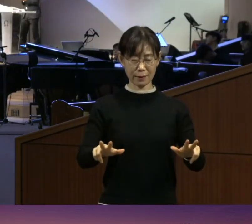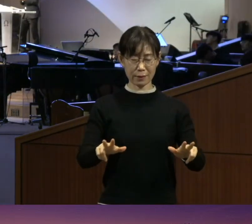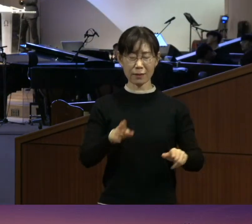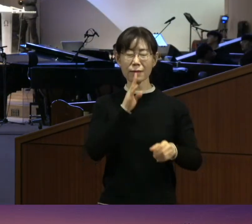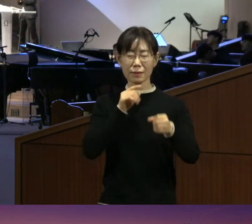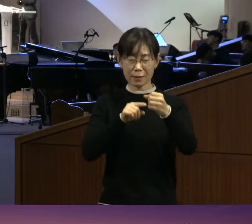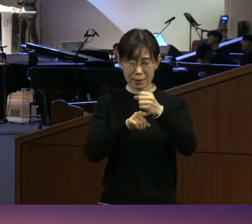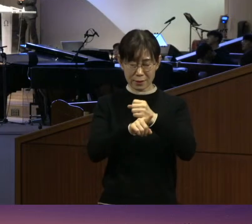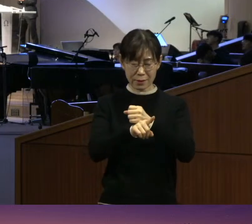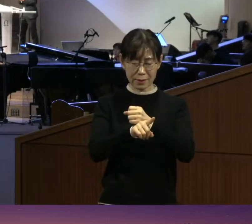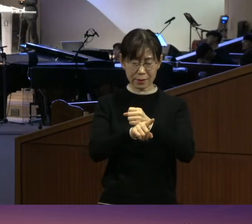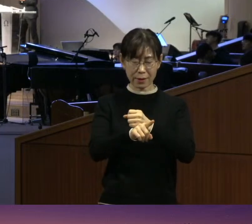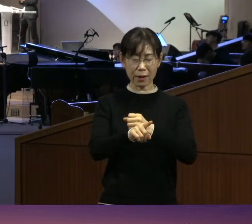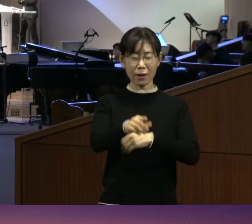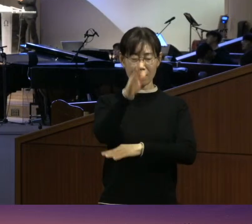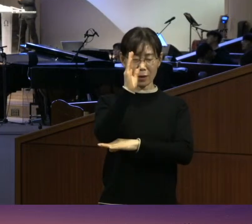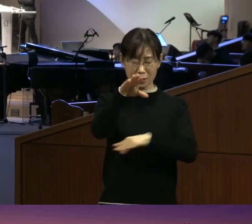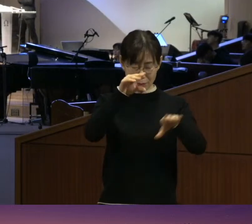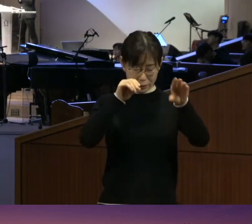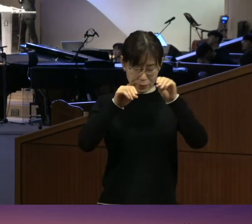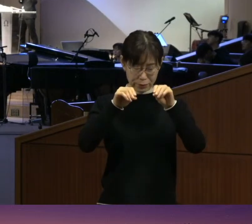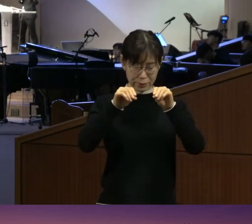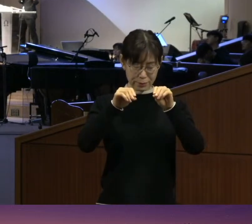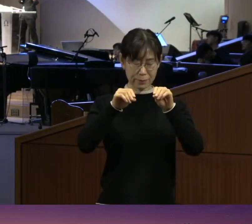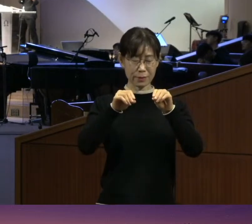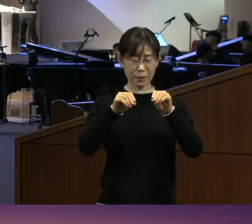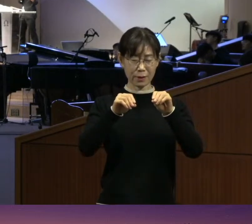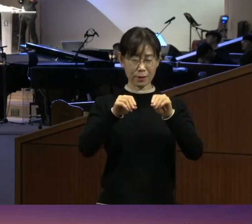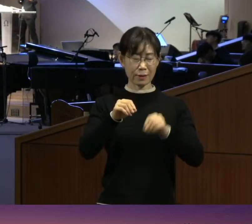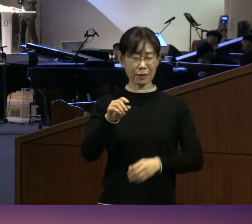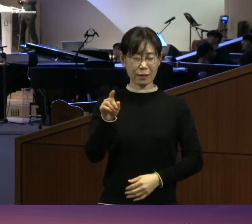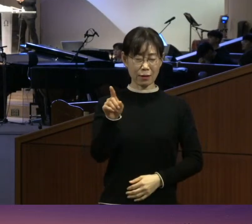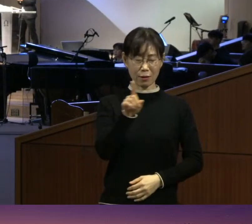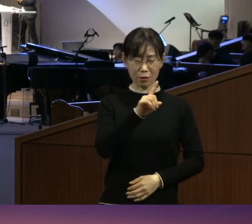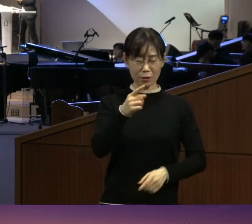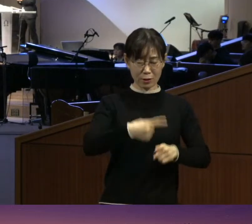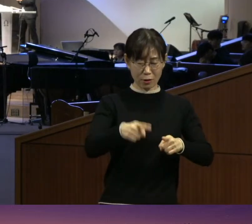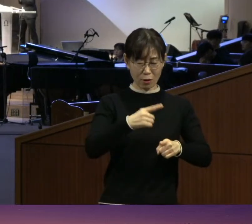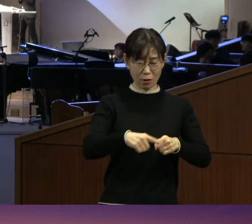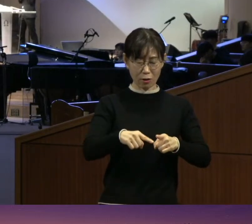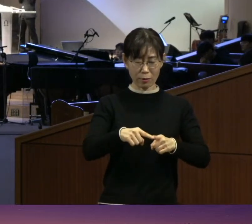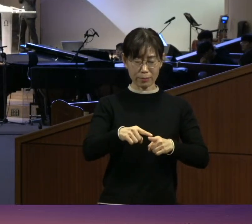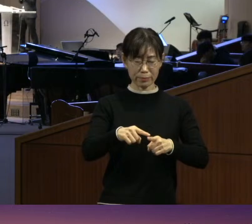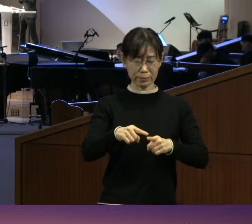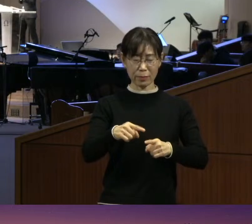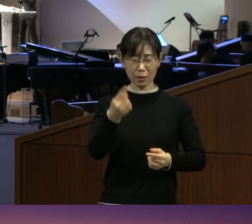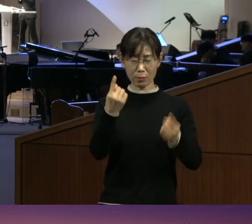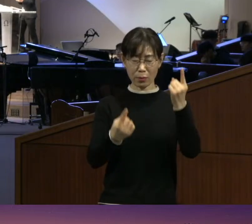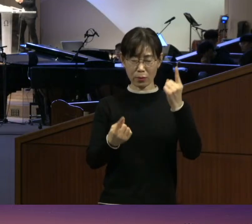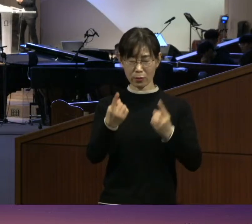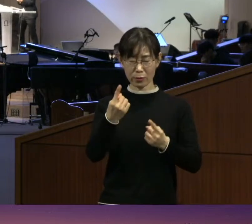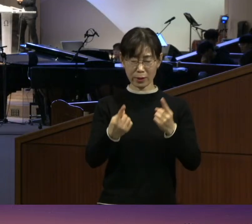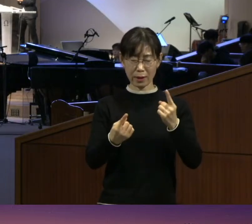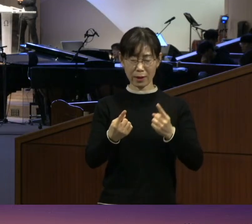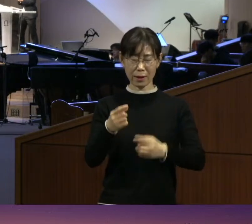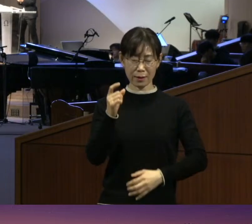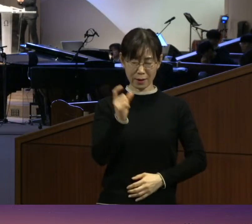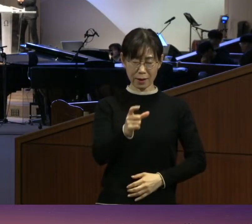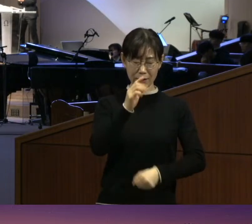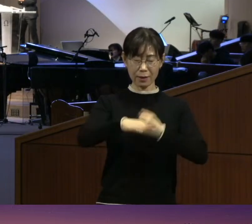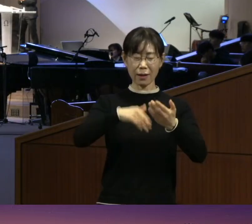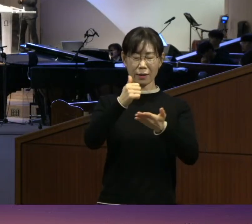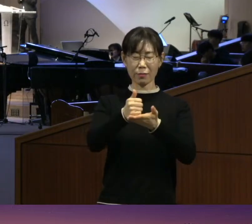진리의 말씀 앞에 섭니다. 좌우의 날선 어떠한 것보다 예리한 주님의 말씀이 선포되게